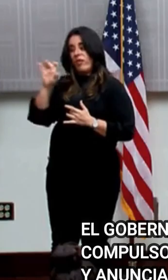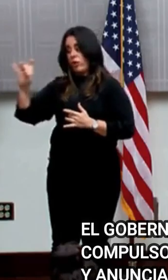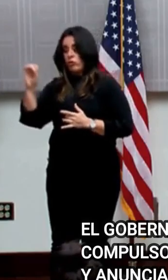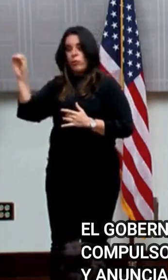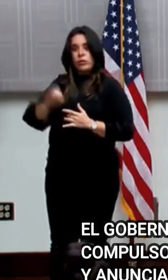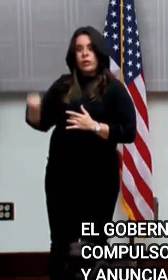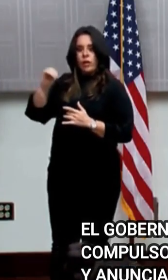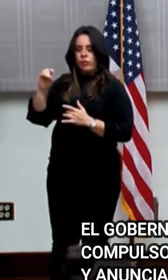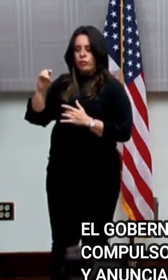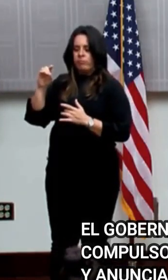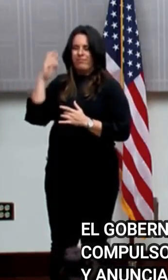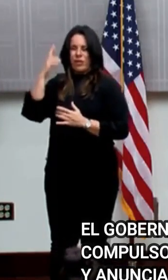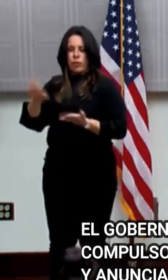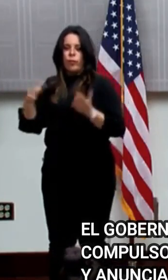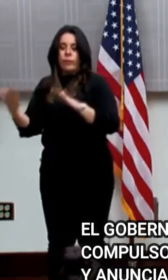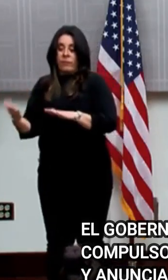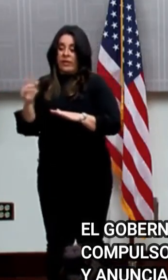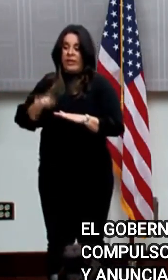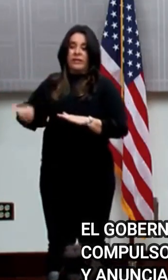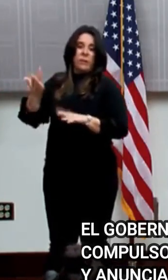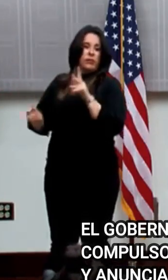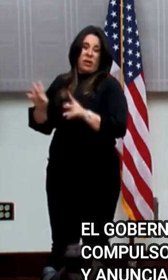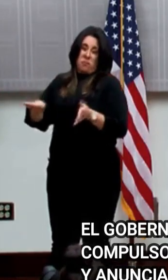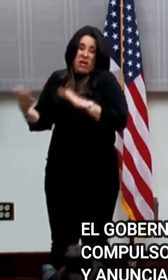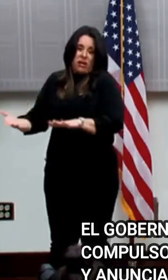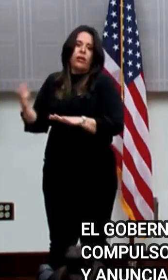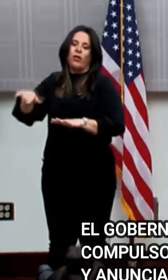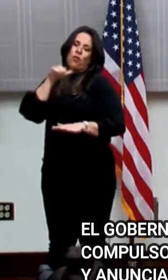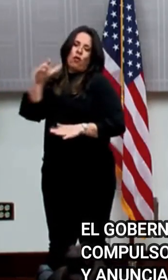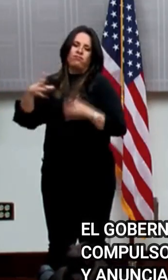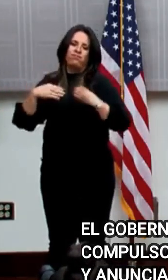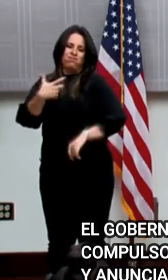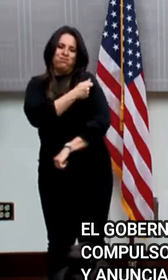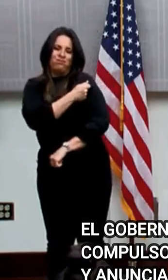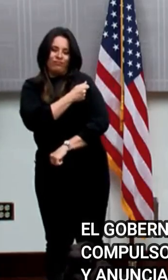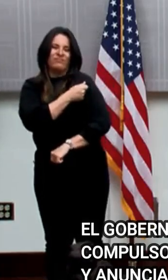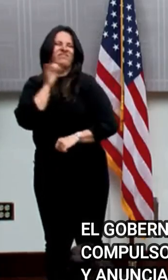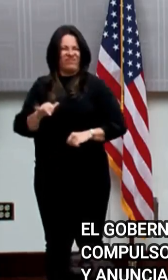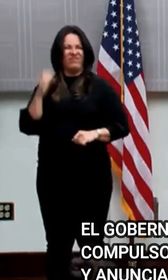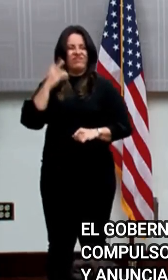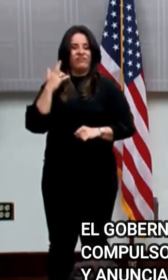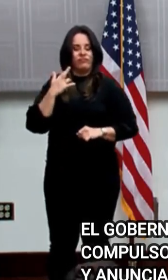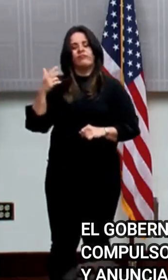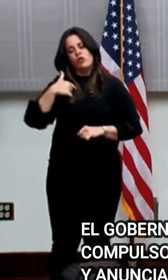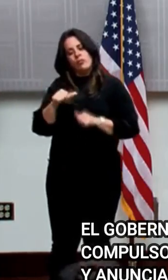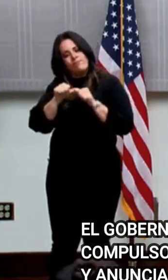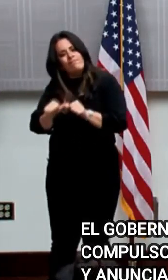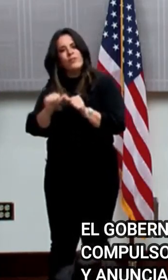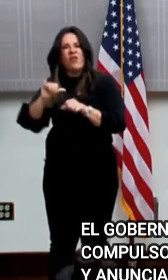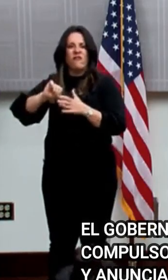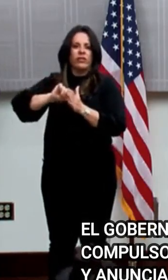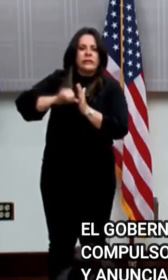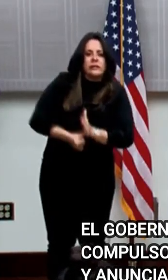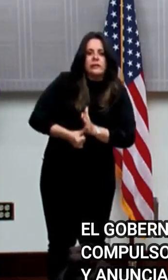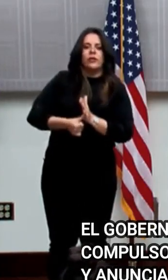y cualquier otro establecimiento cerrado que sirvan bebidas y comidas al tiempo que confirmó la implementación de una nueva credencial móvil